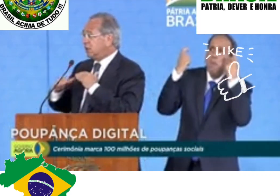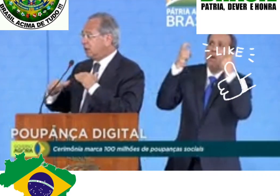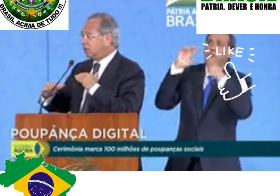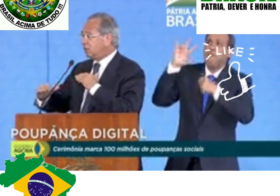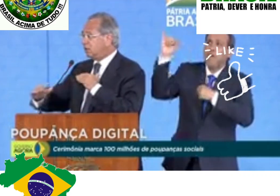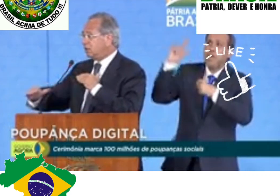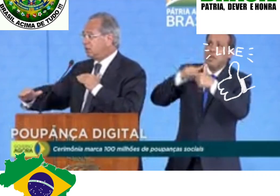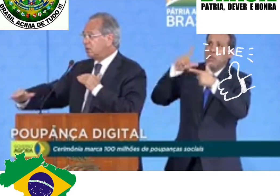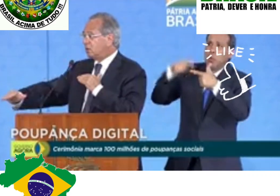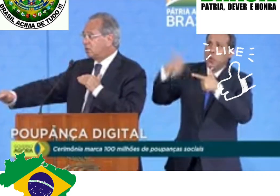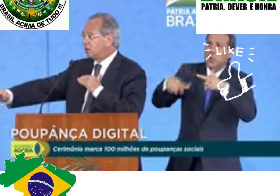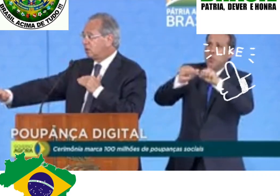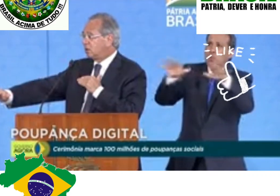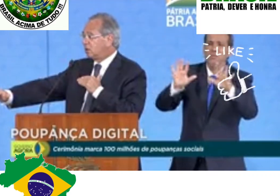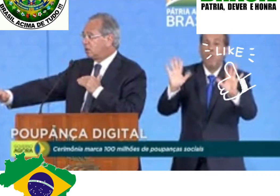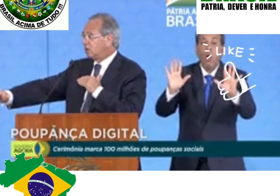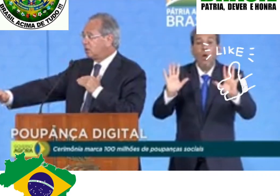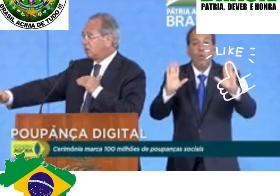doença cedendo,